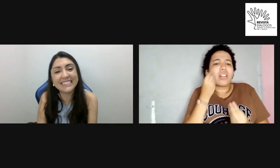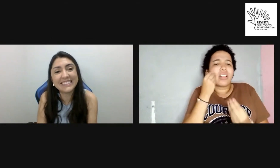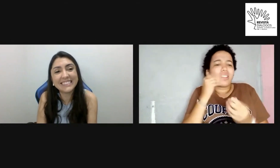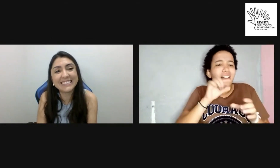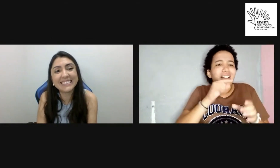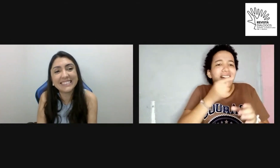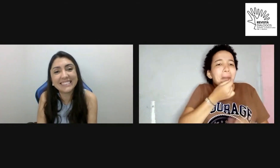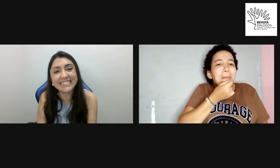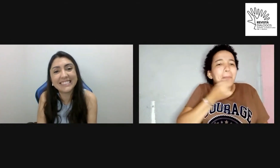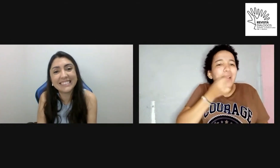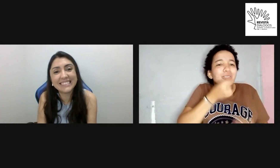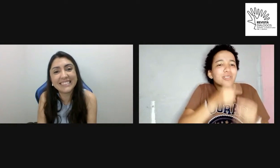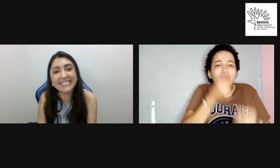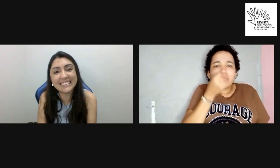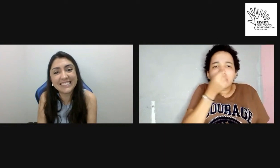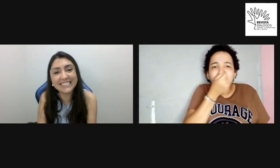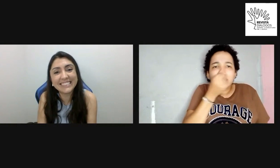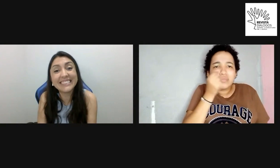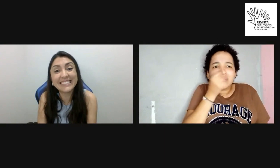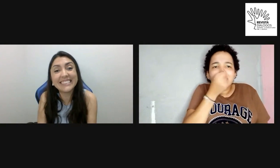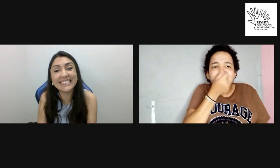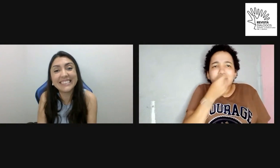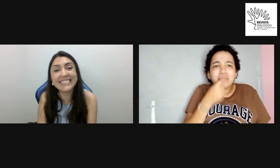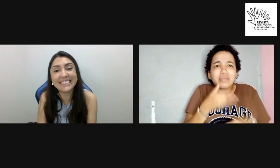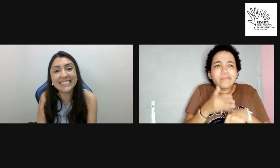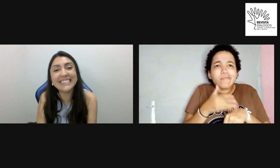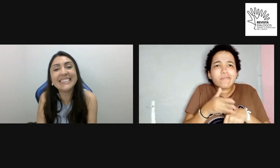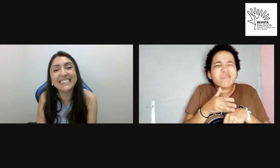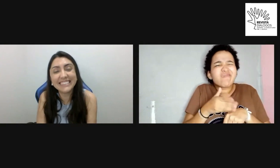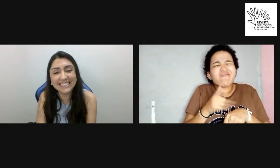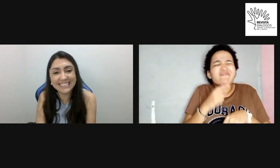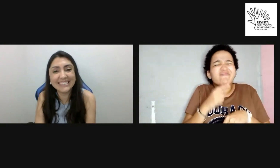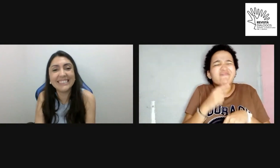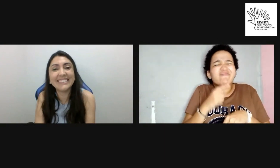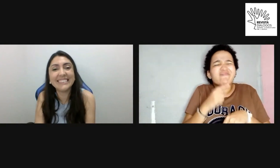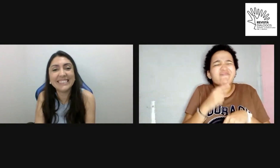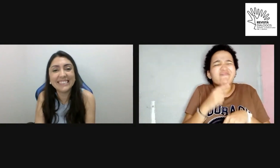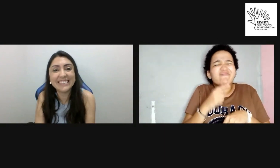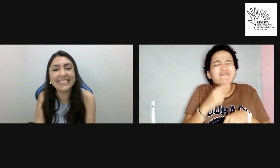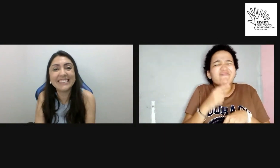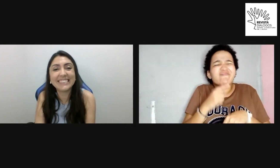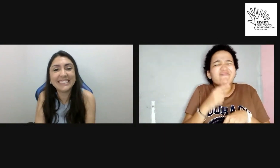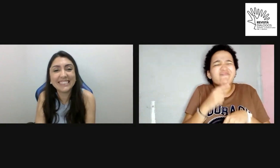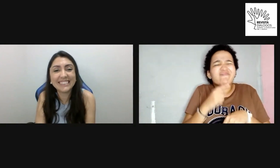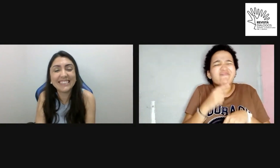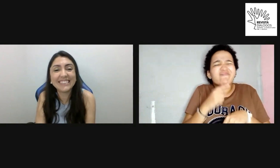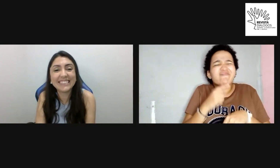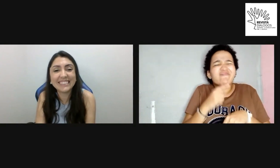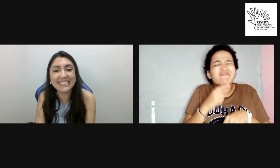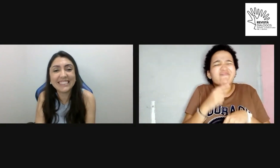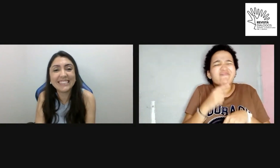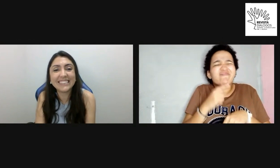fácil. Então eu comecei a treinar algumas maquiagens. Umas não ficaram muito boas.